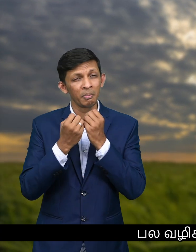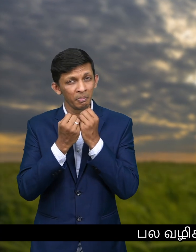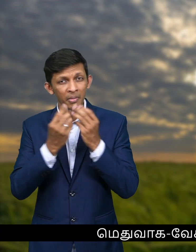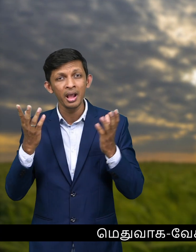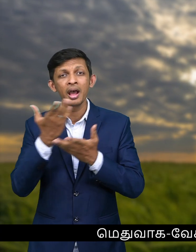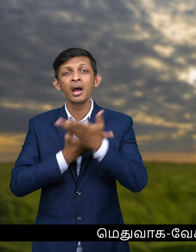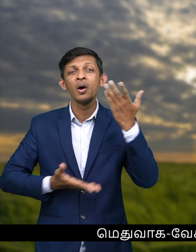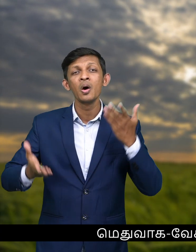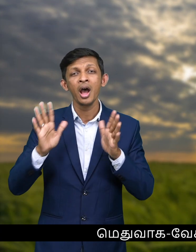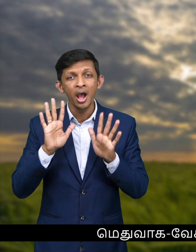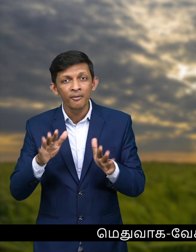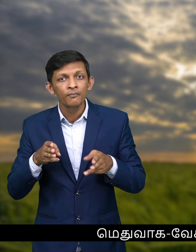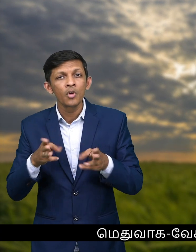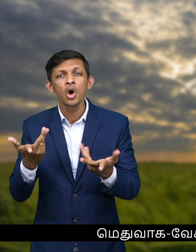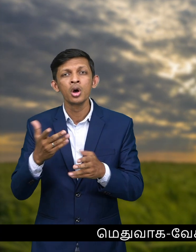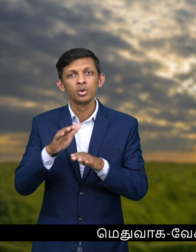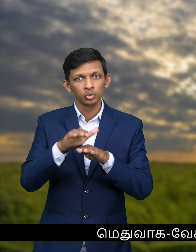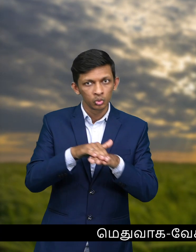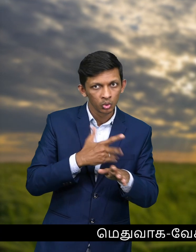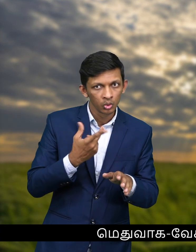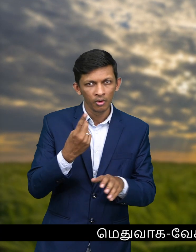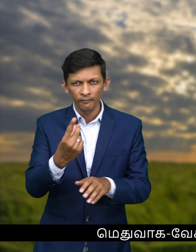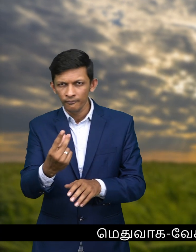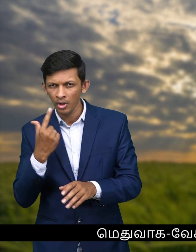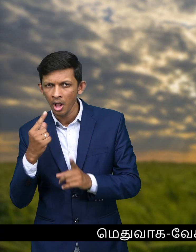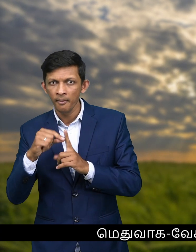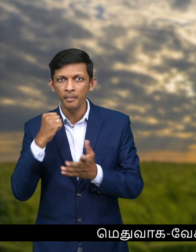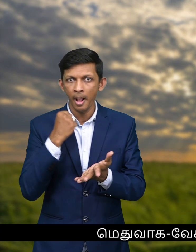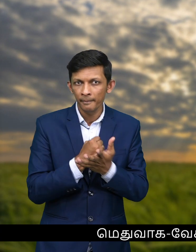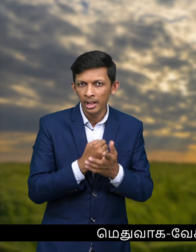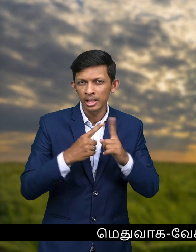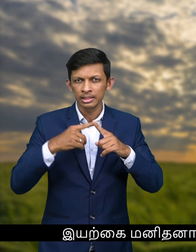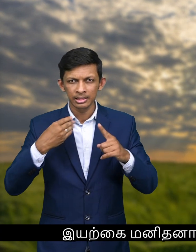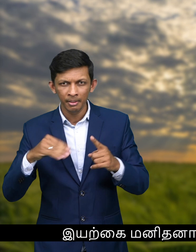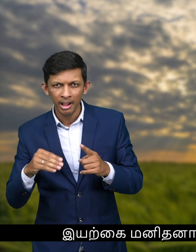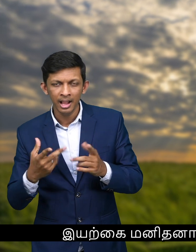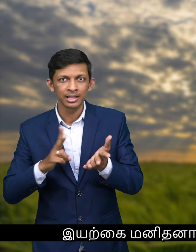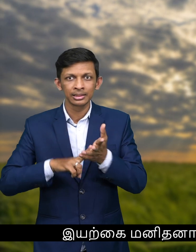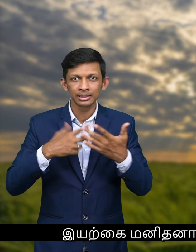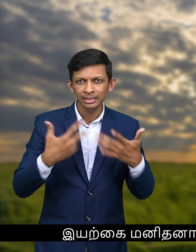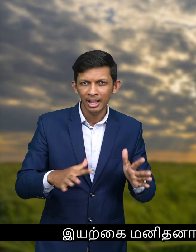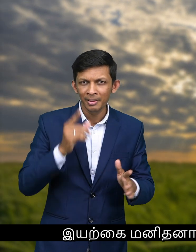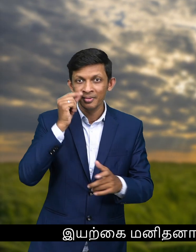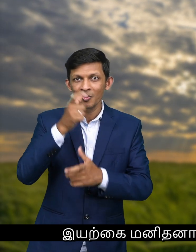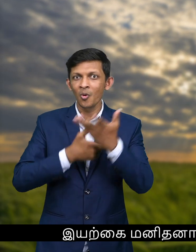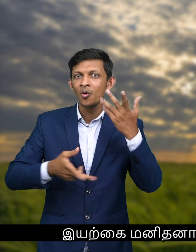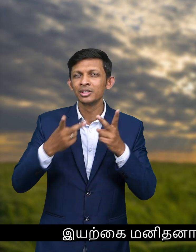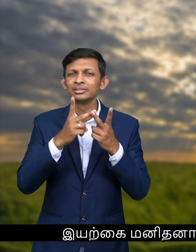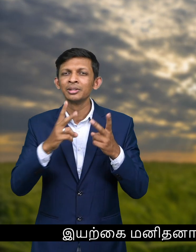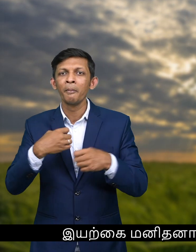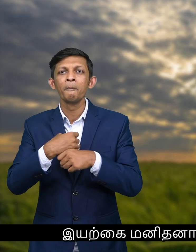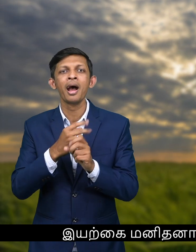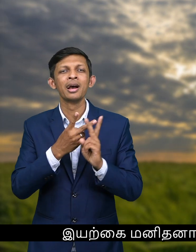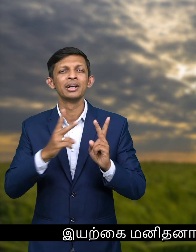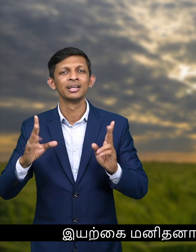வகைப்படுத்தலாம். மெதுவாக, வேகமான, நிரந்தர, தற்காலிகமான, இயற்கை, மனிதனால் உருவாக்கப்பட்டவை